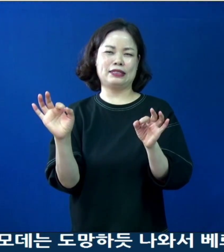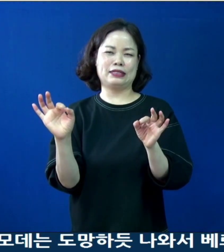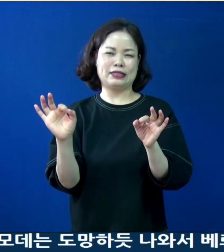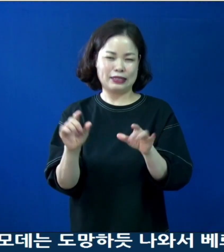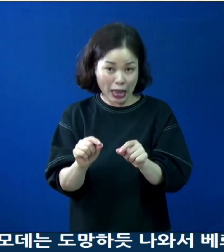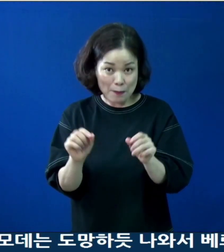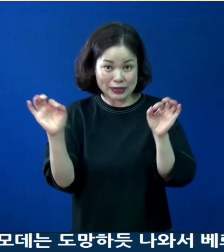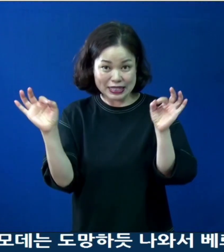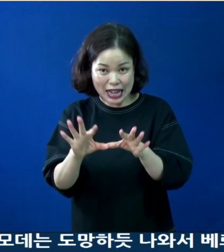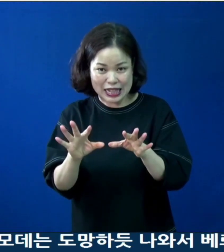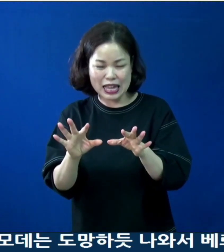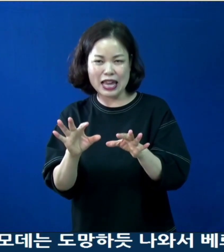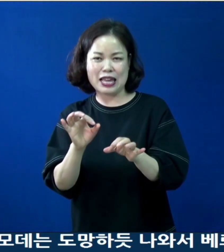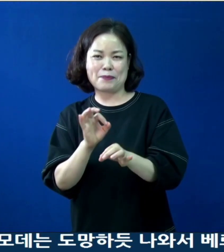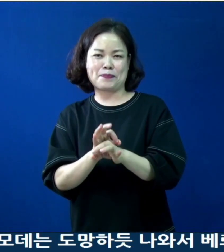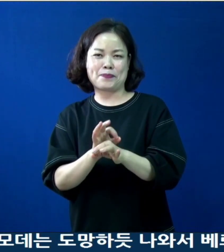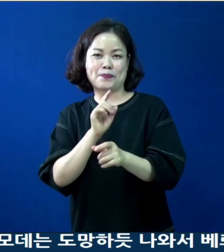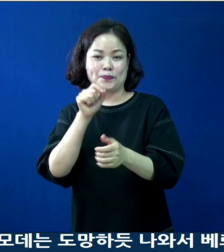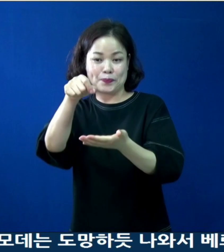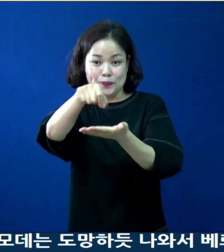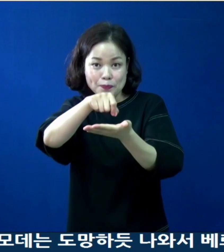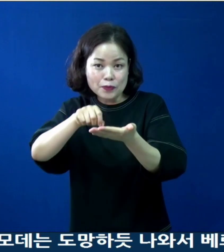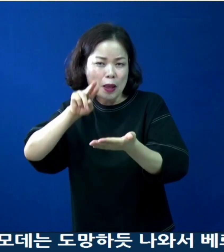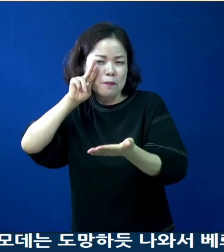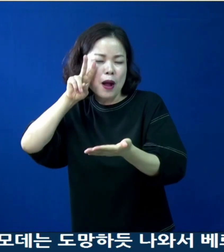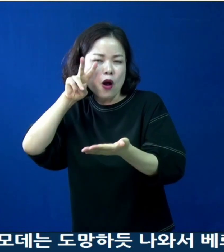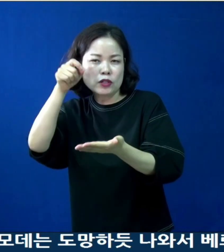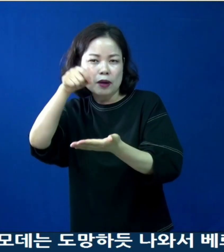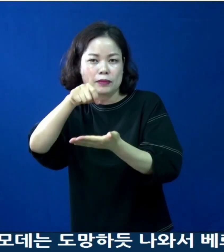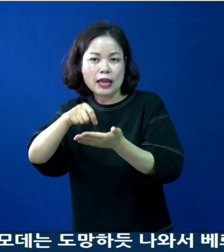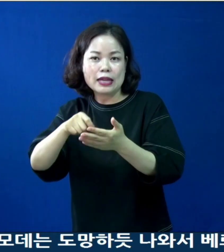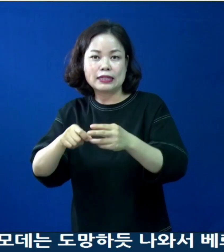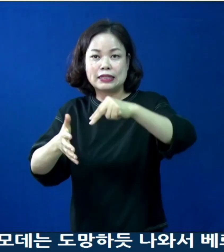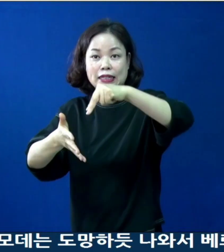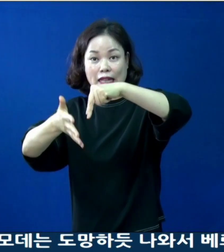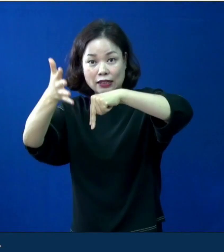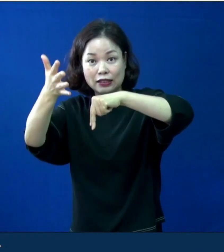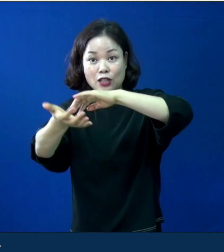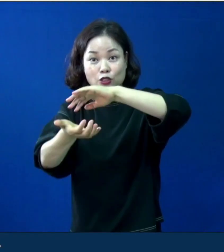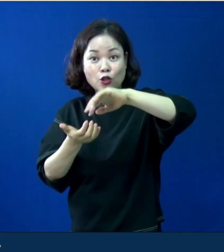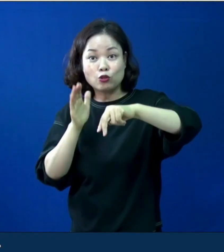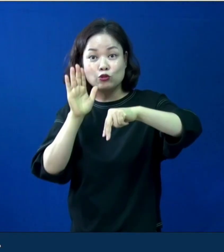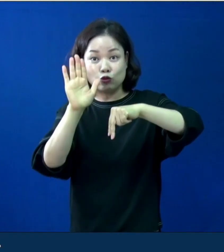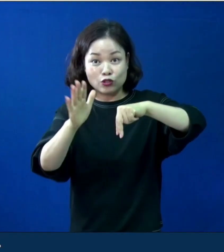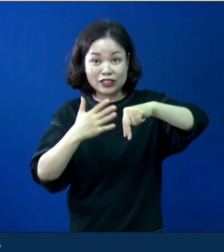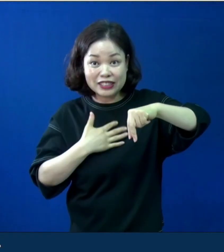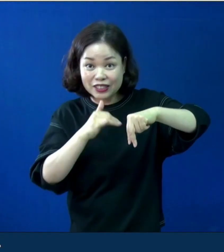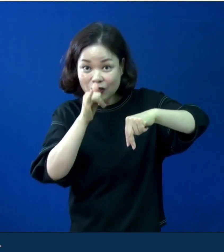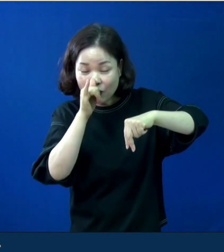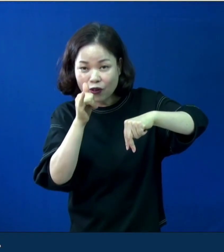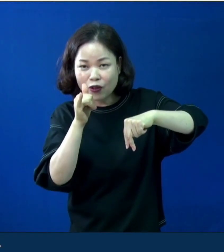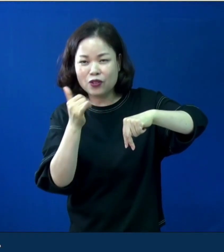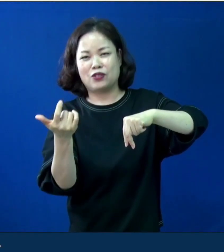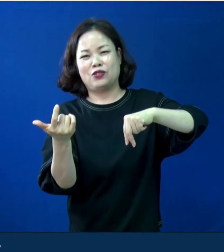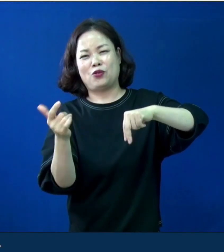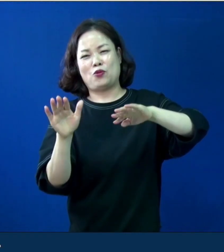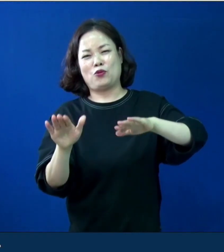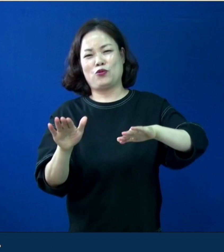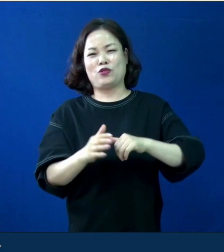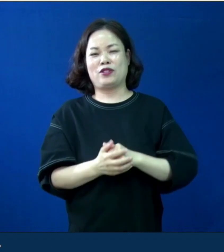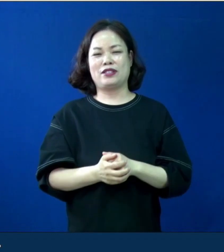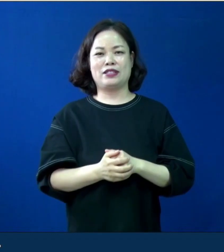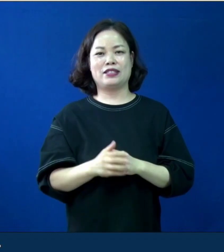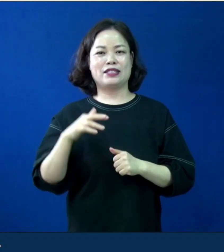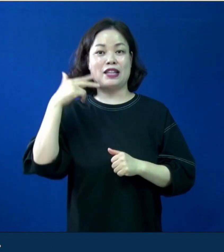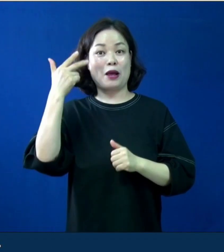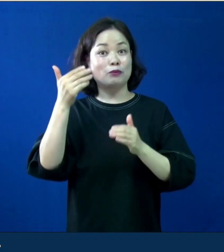기록이 되어 있는데, 바울이 쓴 편지 중에 데살로니가 전후서가 있죠. 이제 그거하고도 이제 오늘